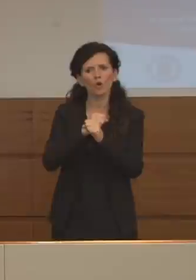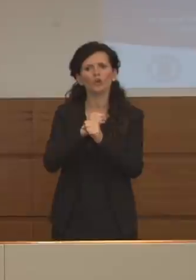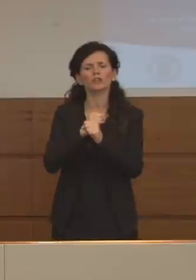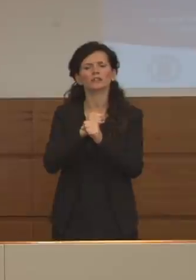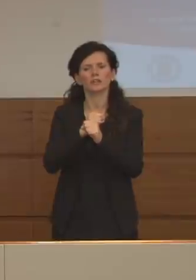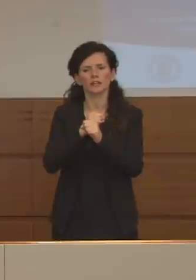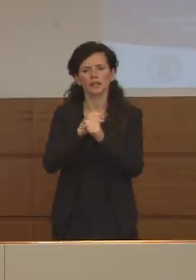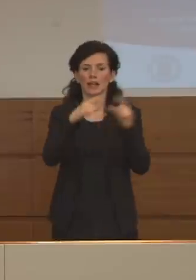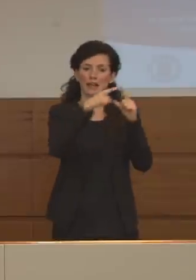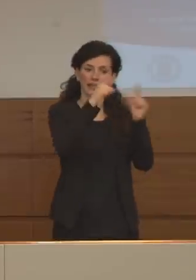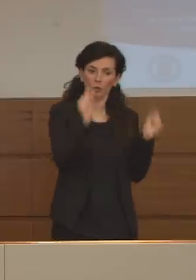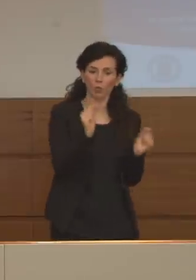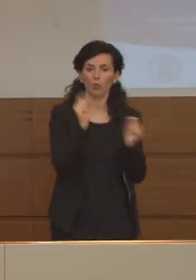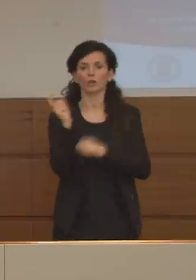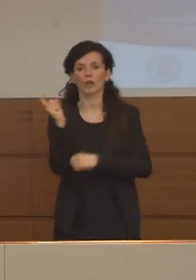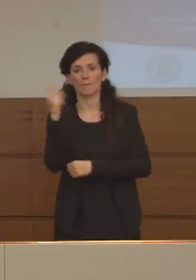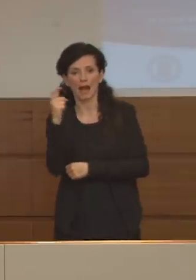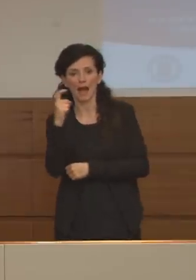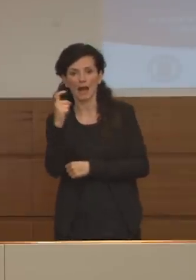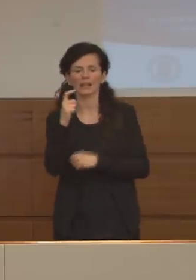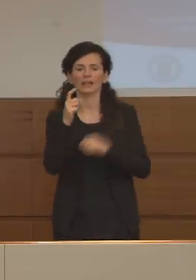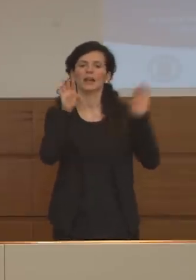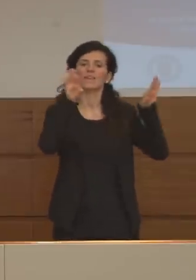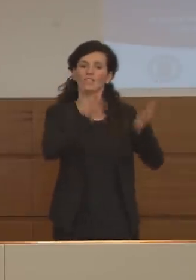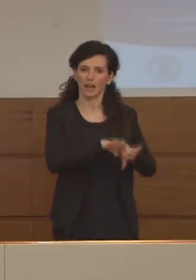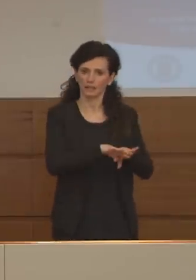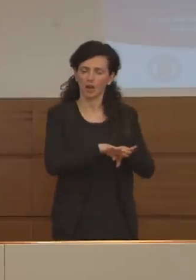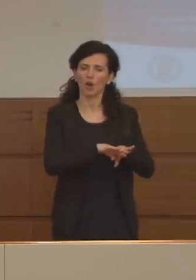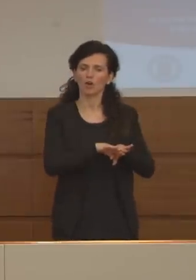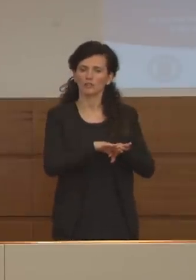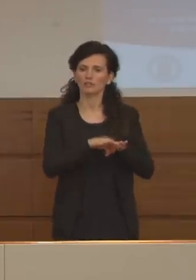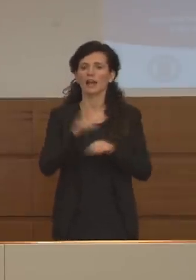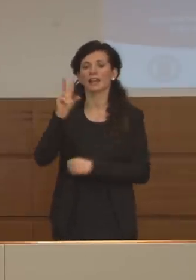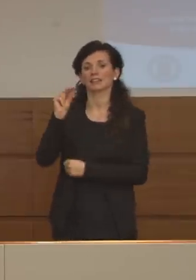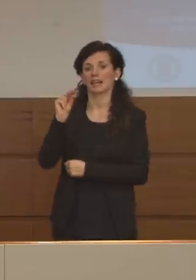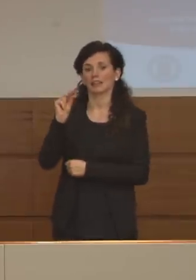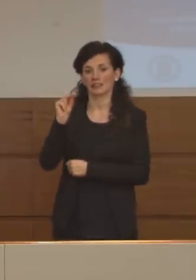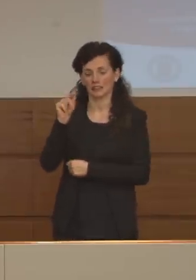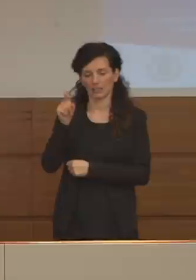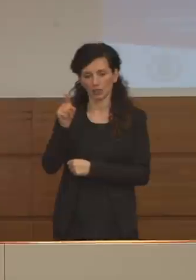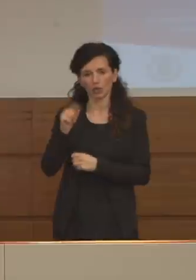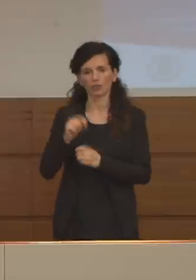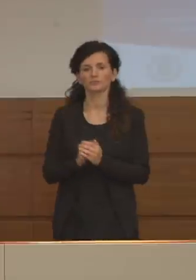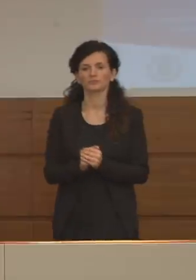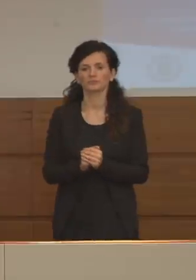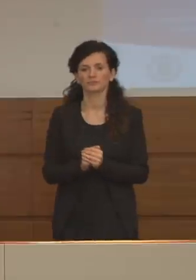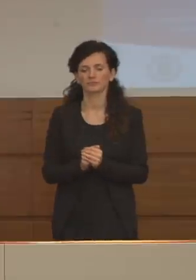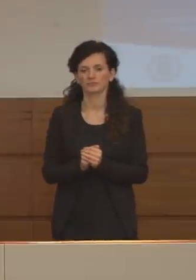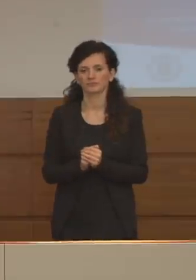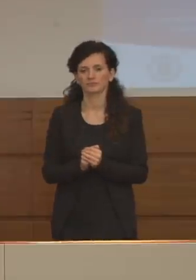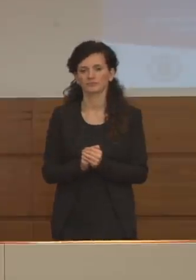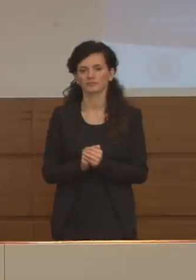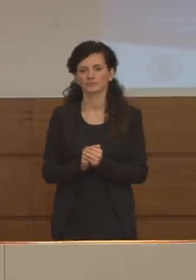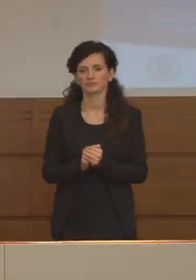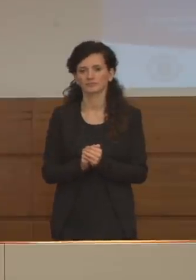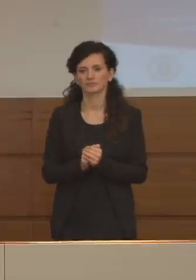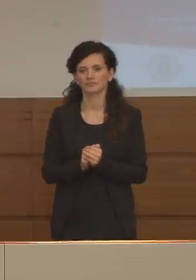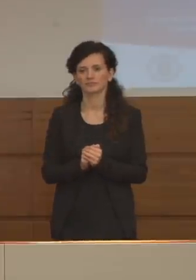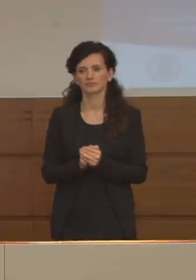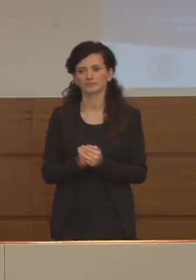liguria marche valle d'aosta e trentino alto adige e